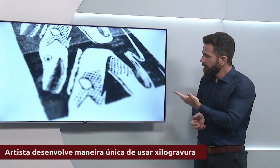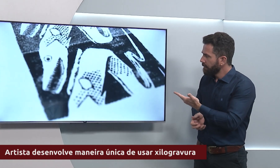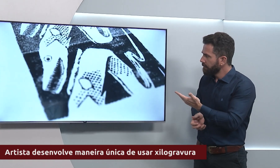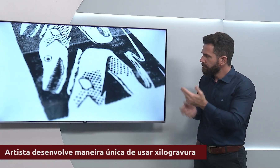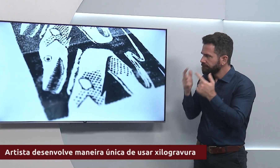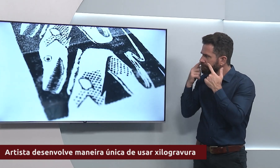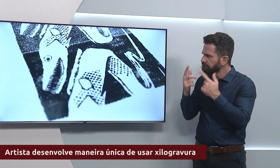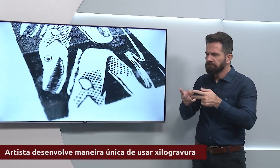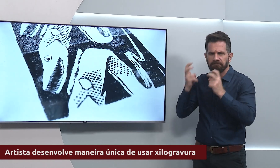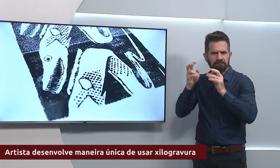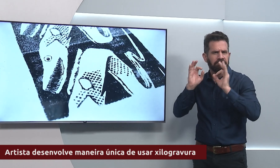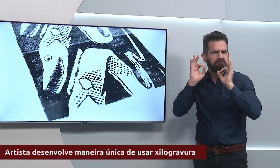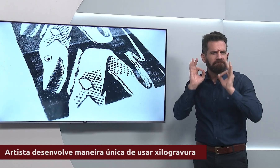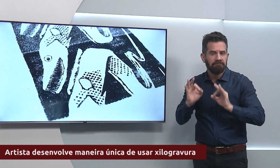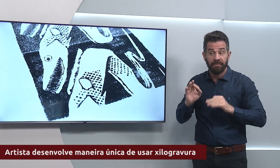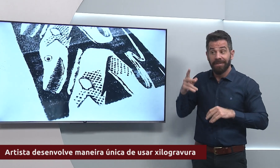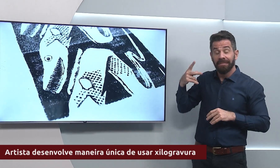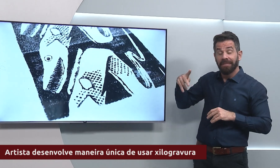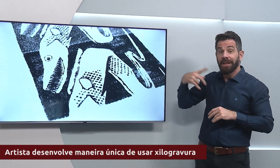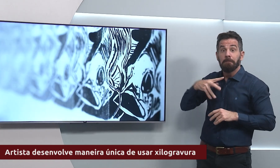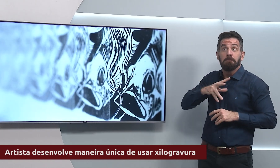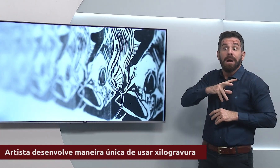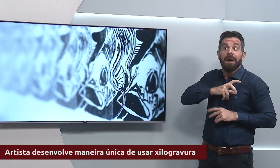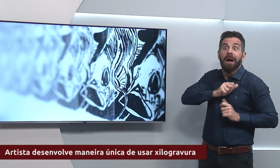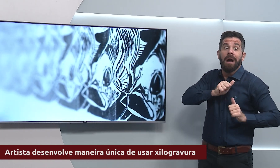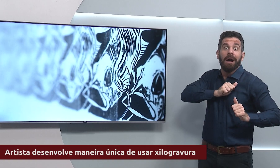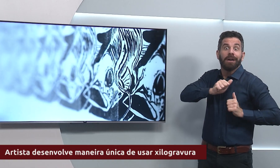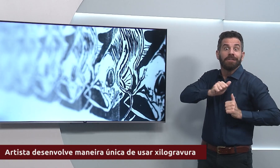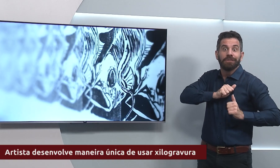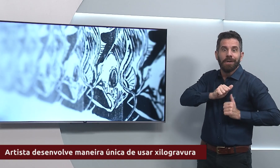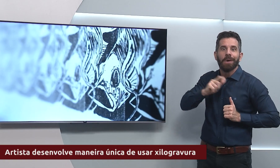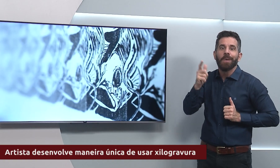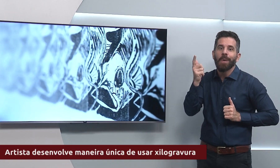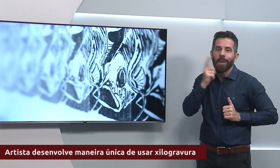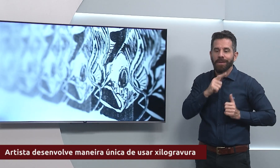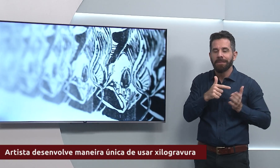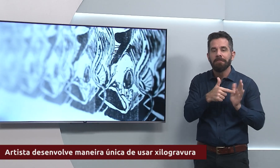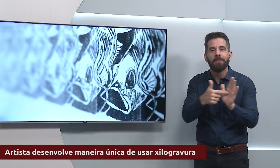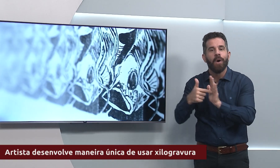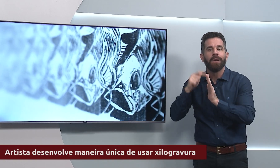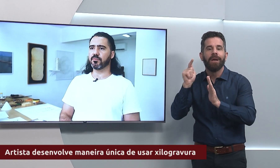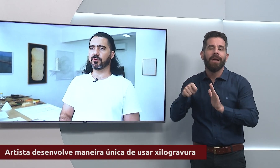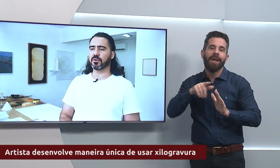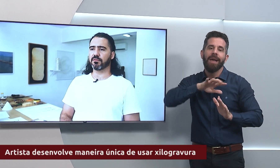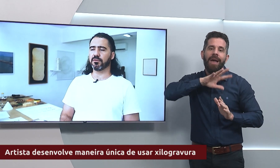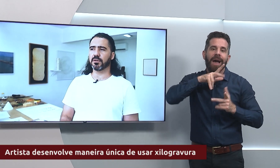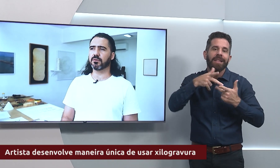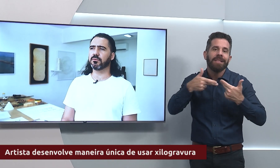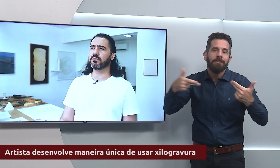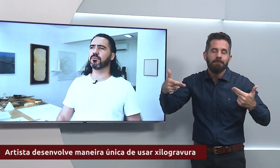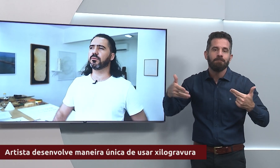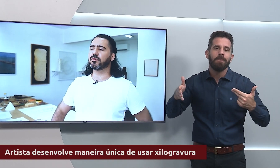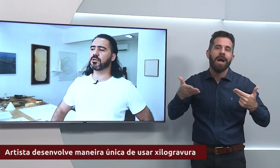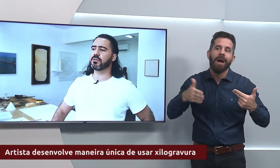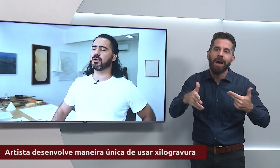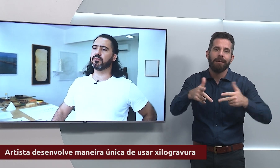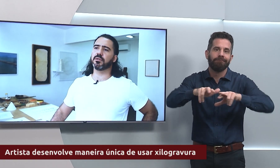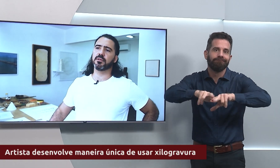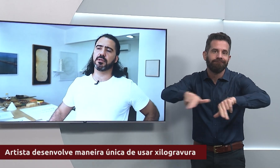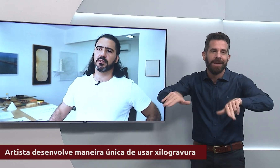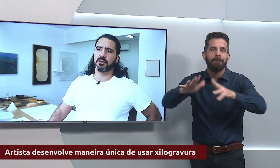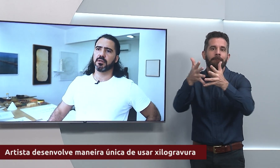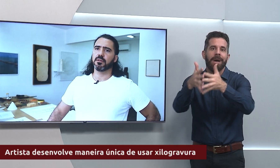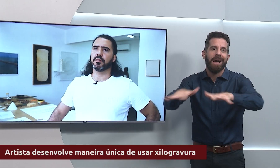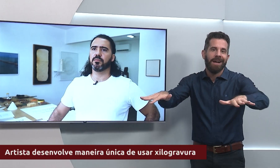uma das maiores paixões do artista é retratar animais marinhos. Tem muito a ver com o cotidiano,